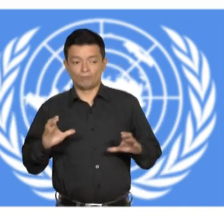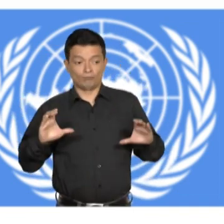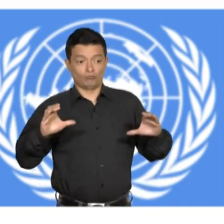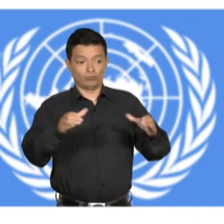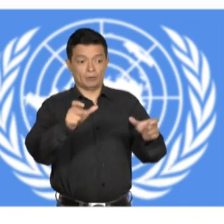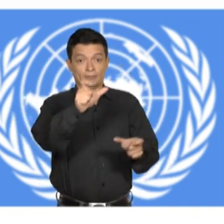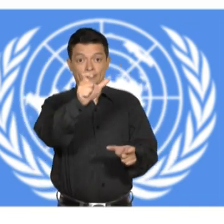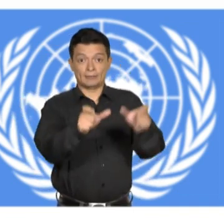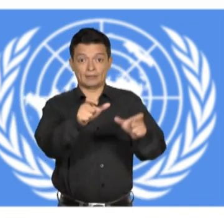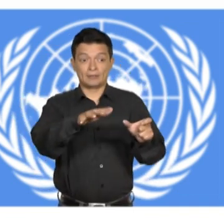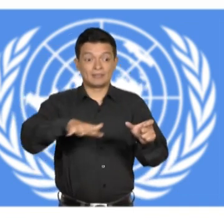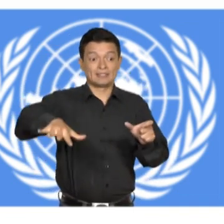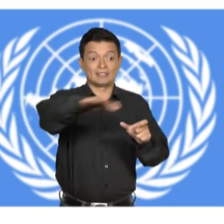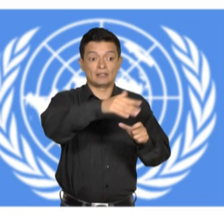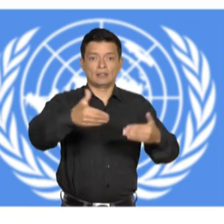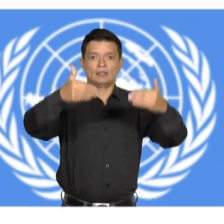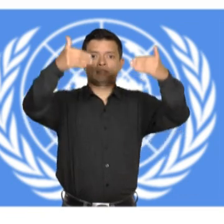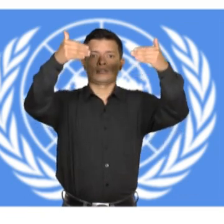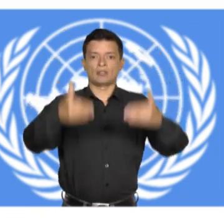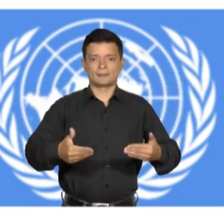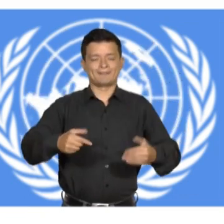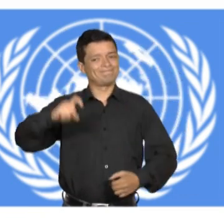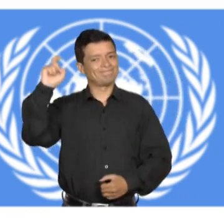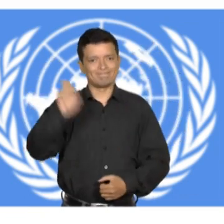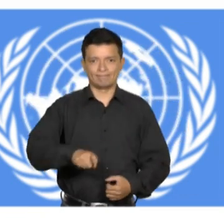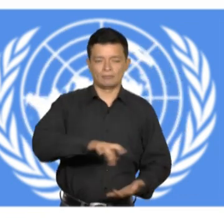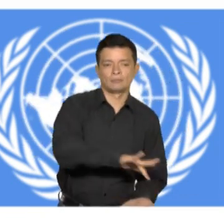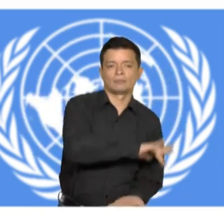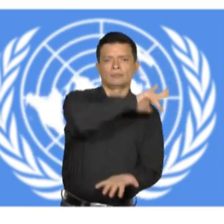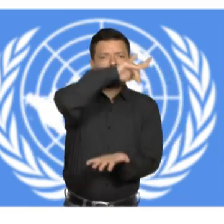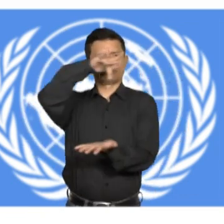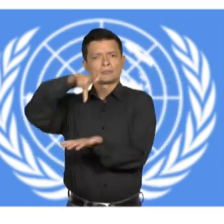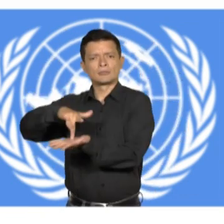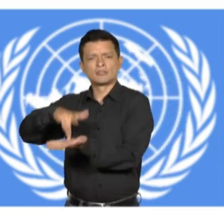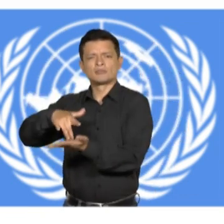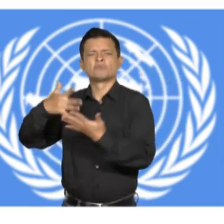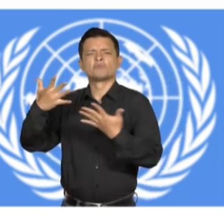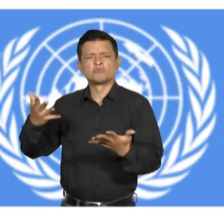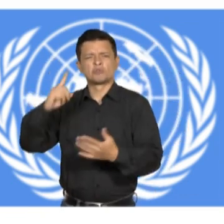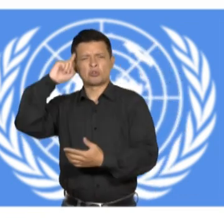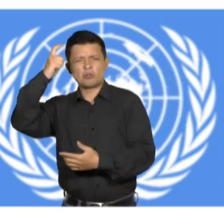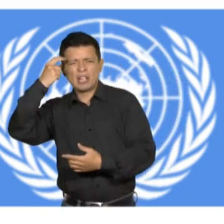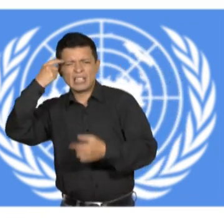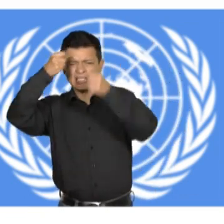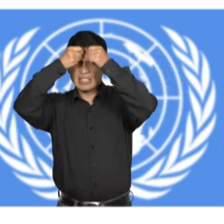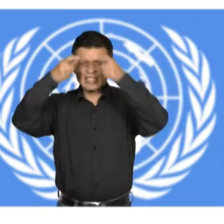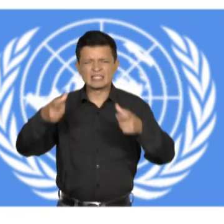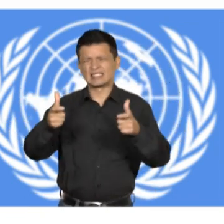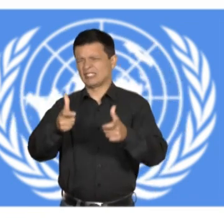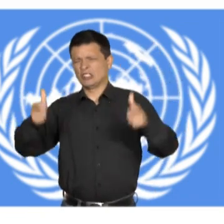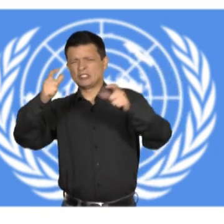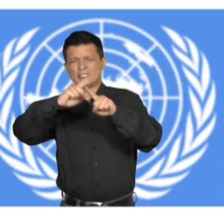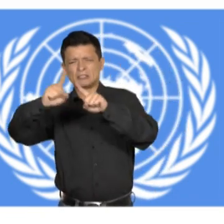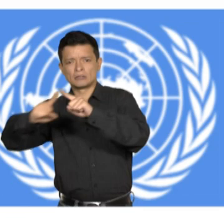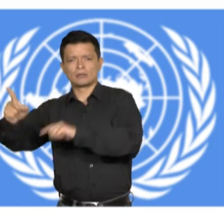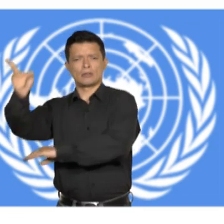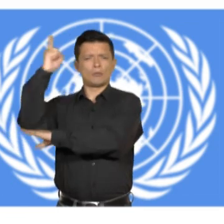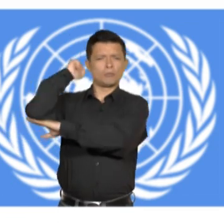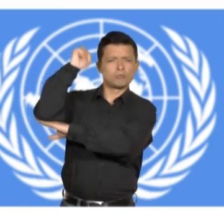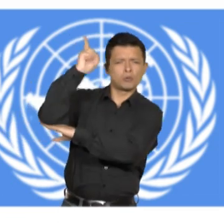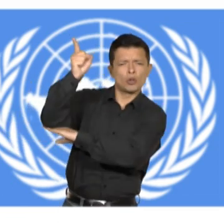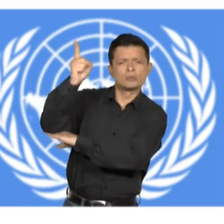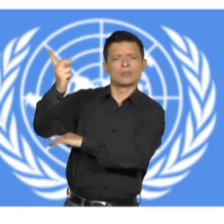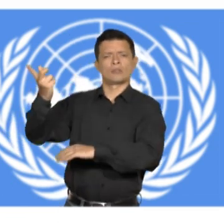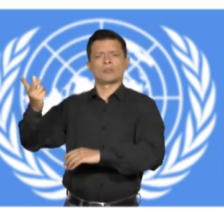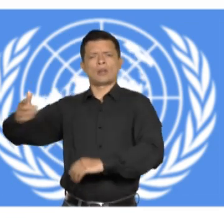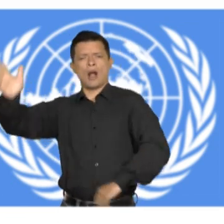O, considerando que las personas con discapacidad deben tener la oportunidad de participar activamente en los procesos de